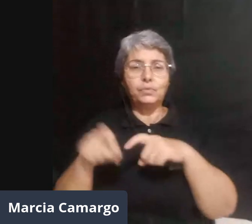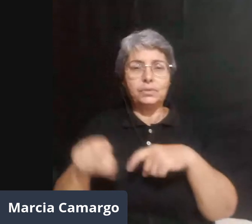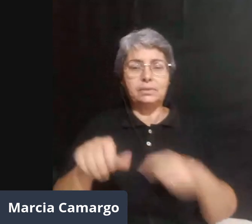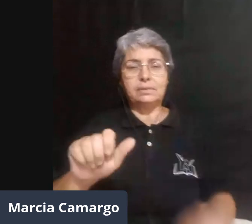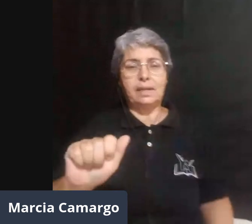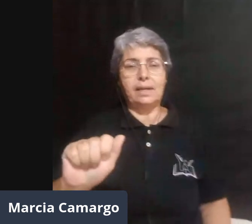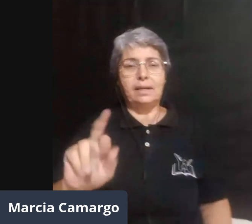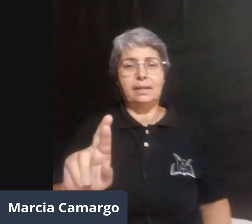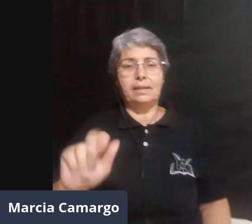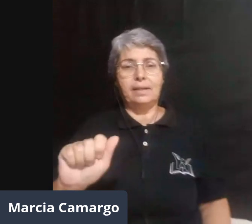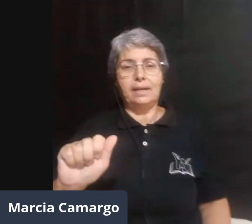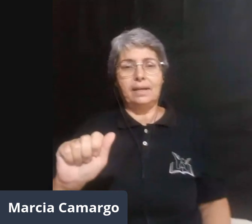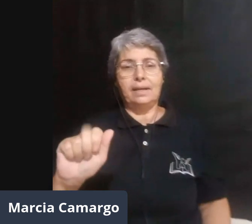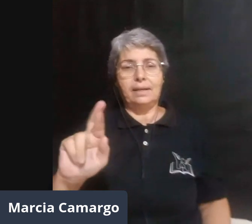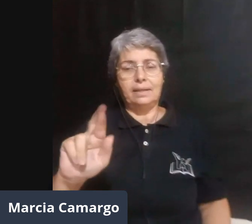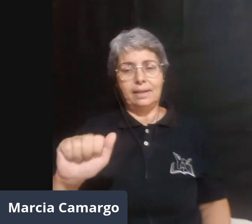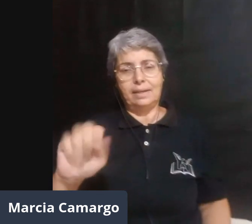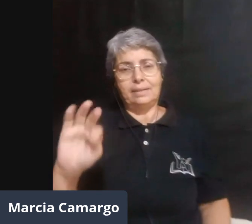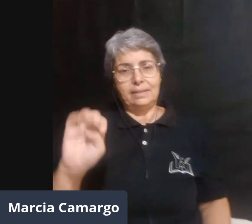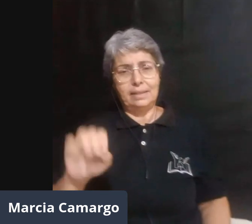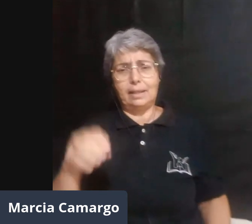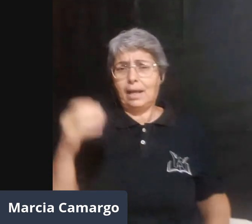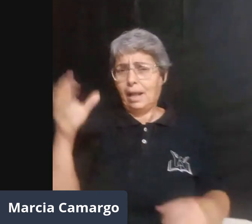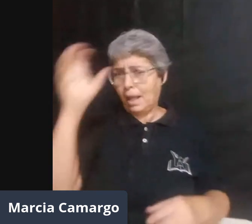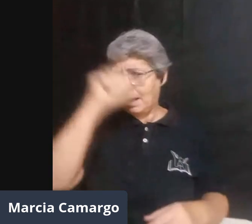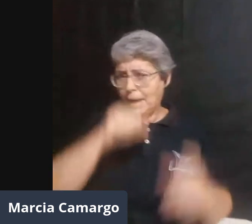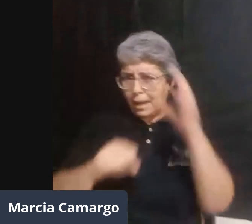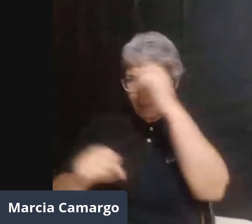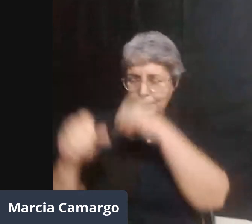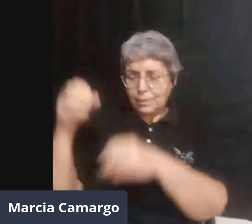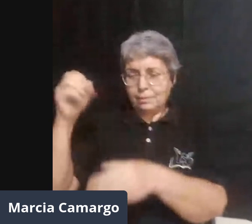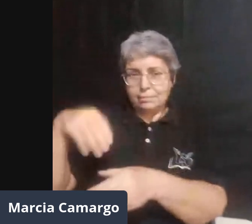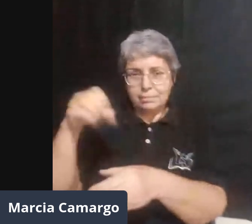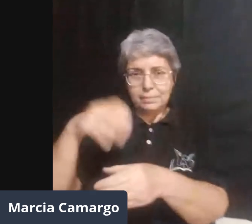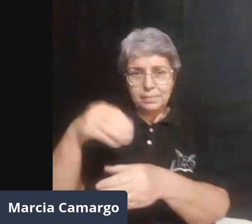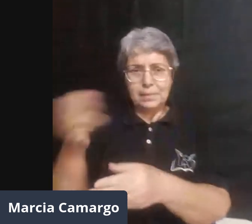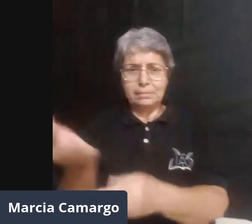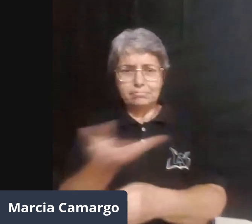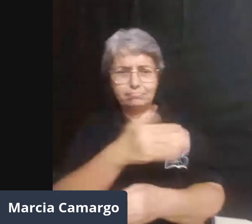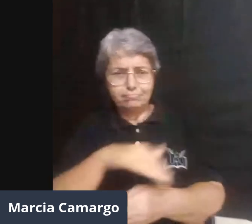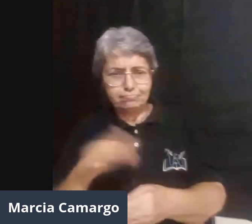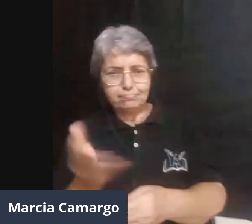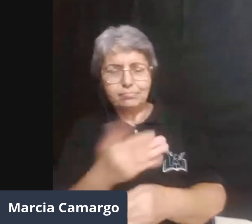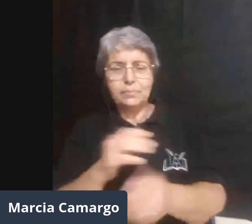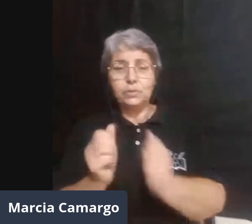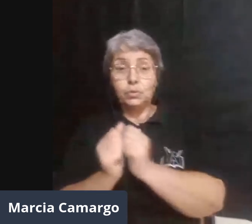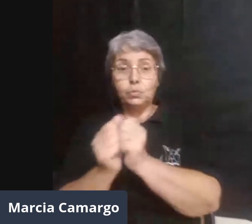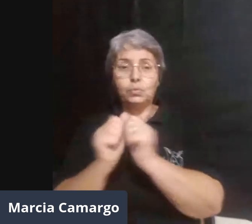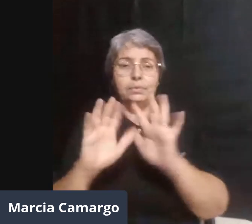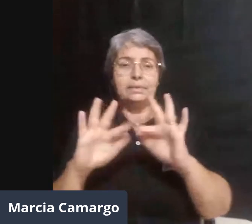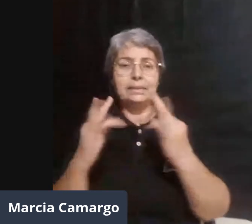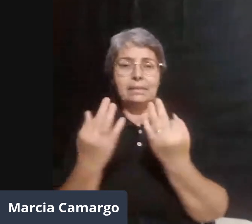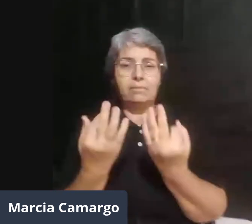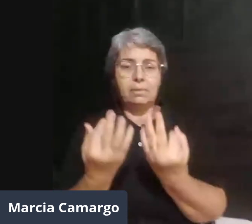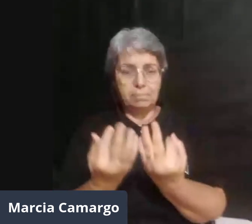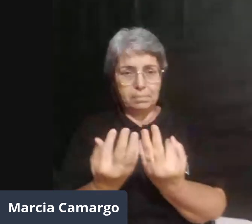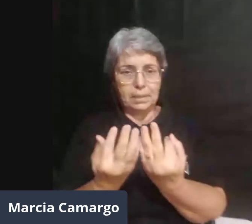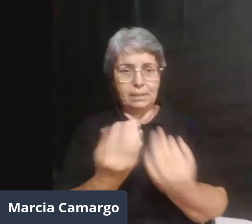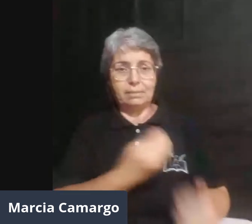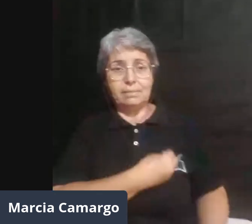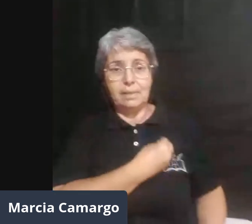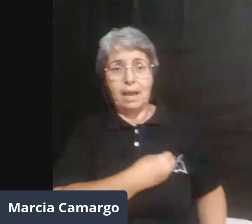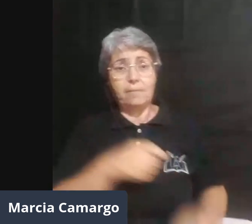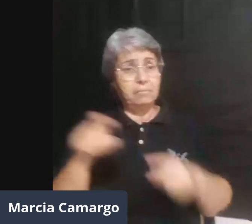aprendeu a roçar, a plantar e outras atividades campestres. Junto com a sua família, tem participado de um ministério